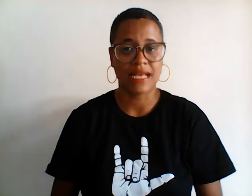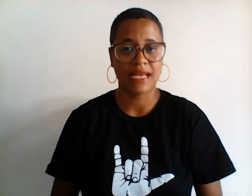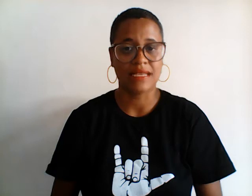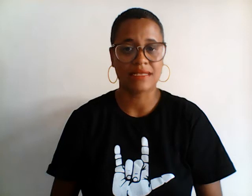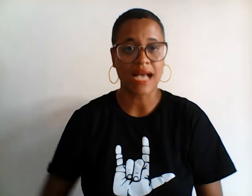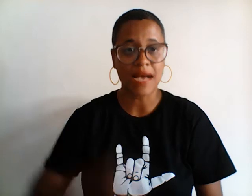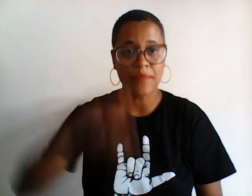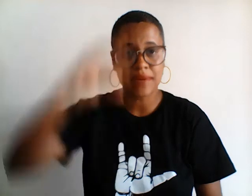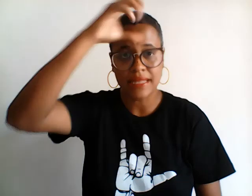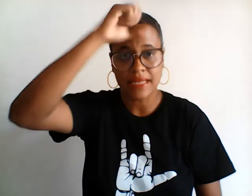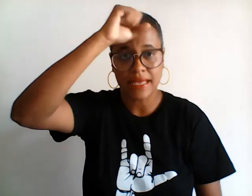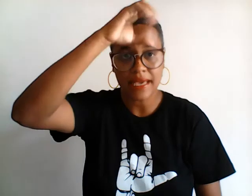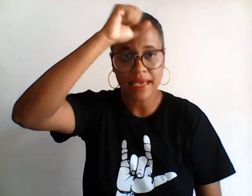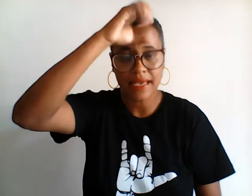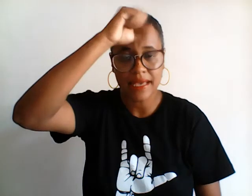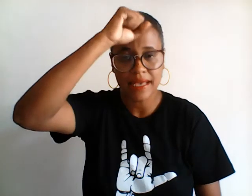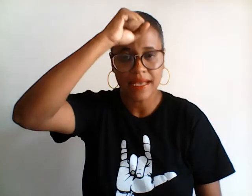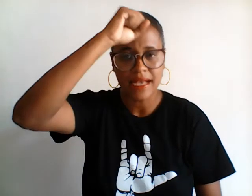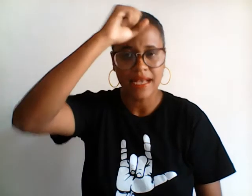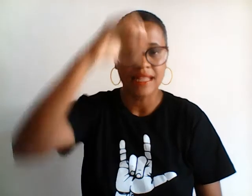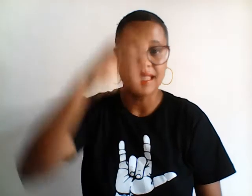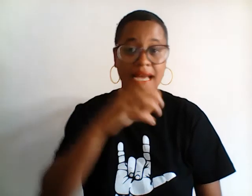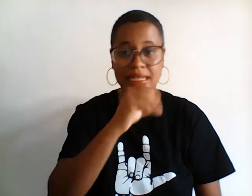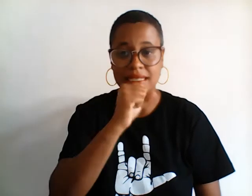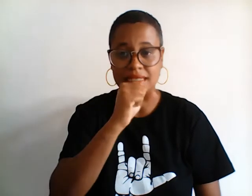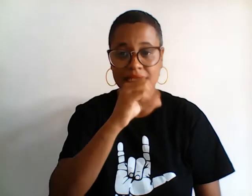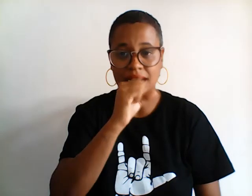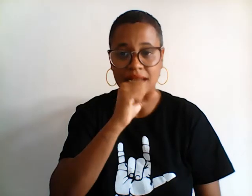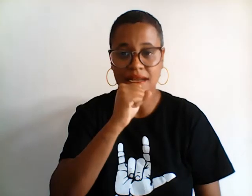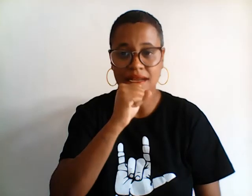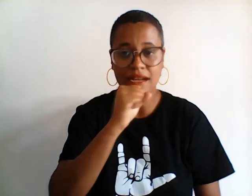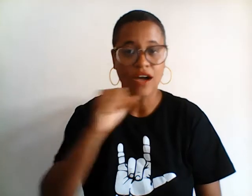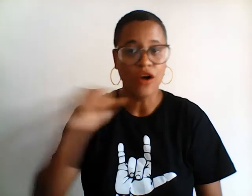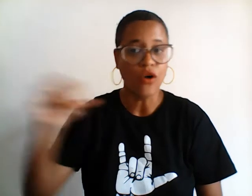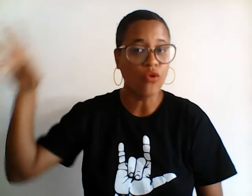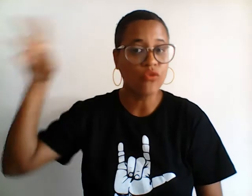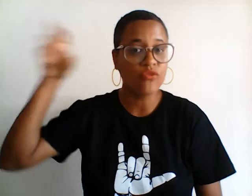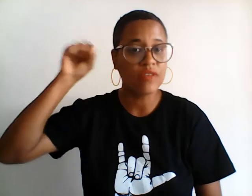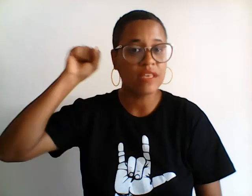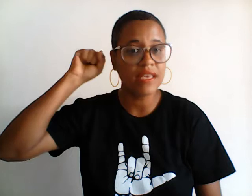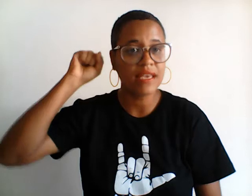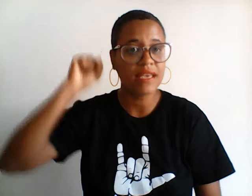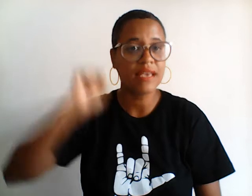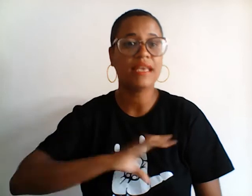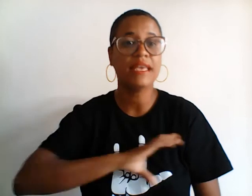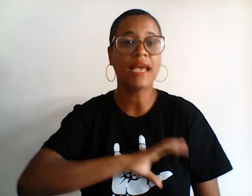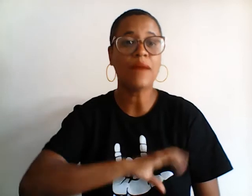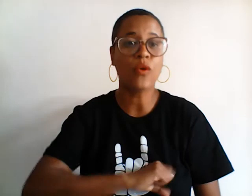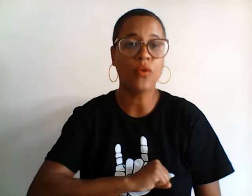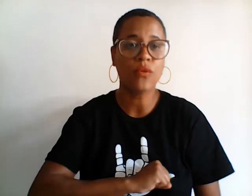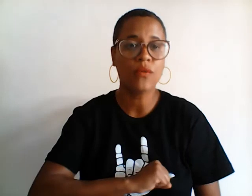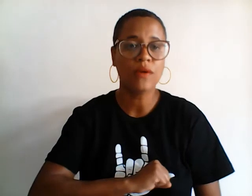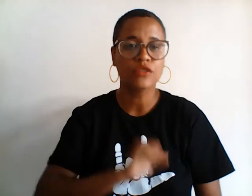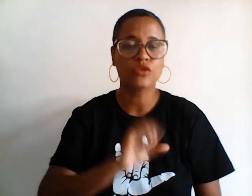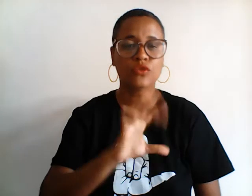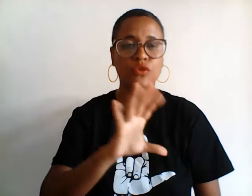sinais aprender, laranja, ouvir e amor. todos